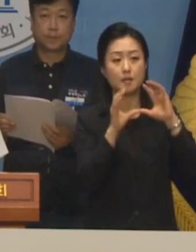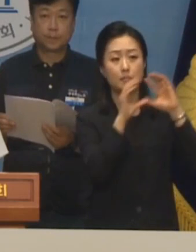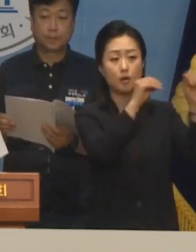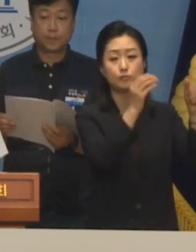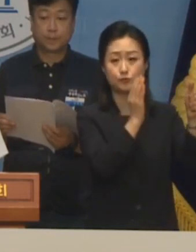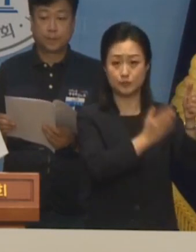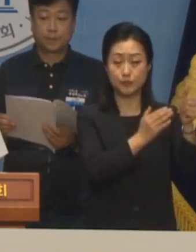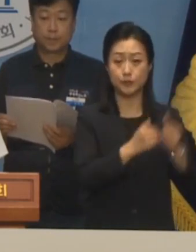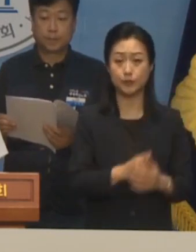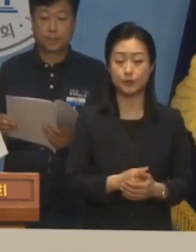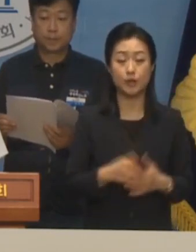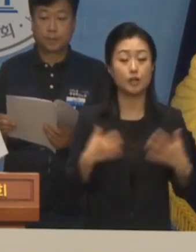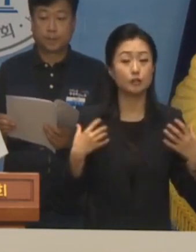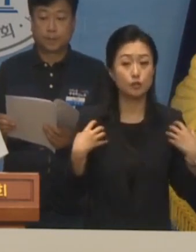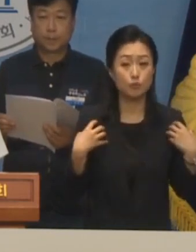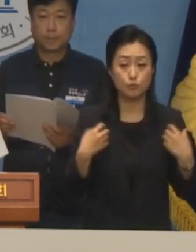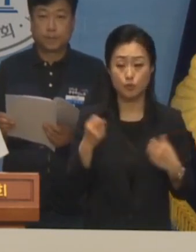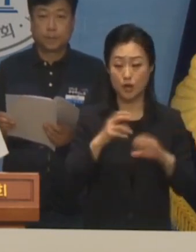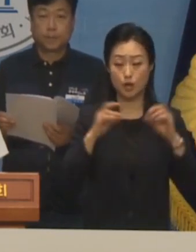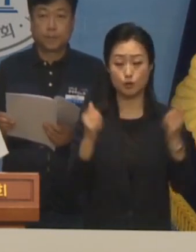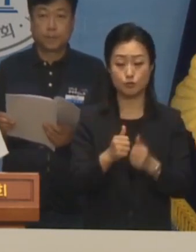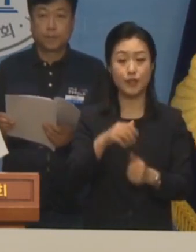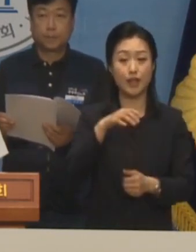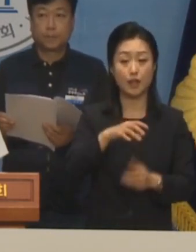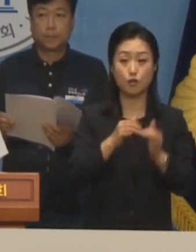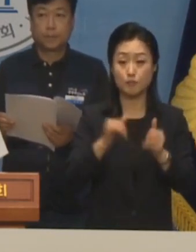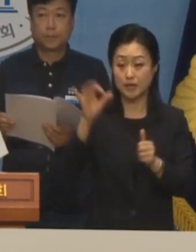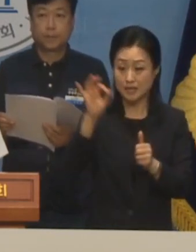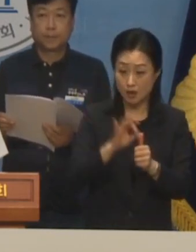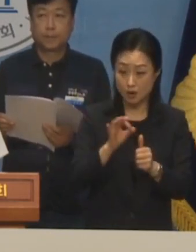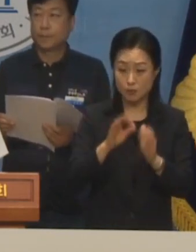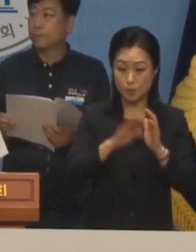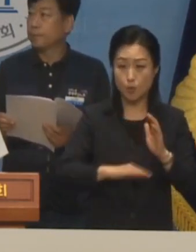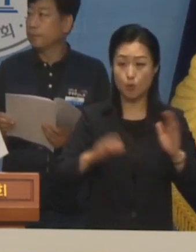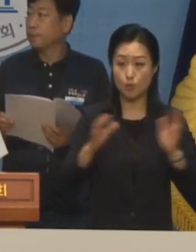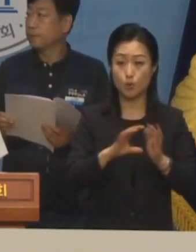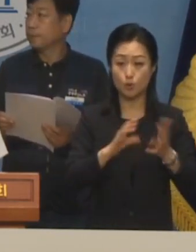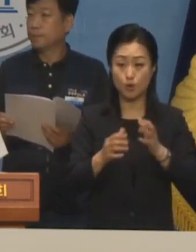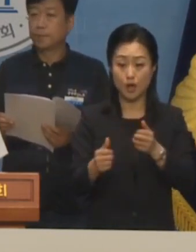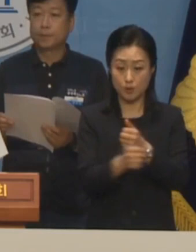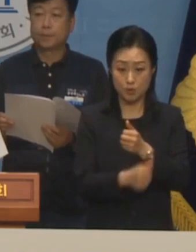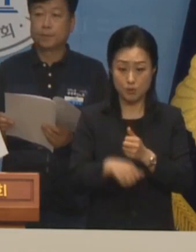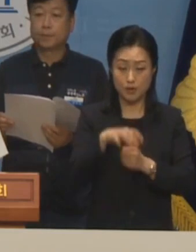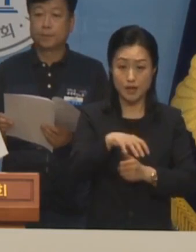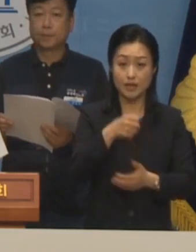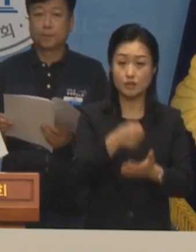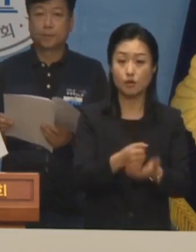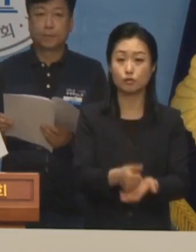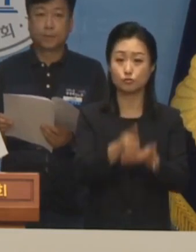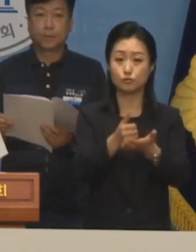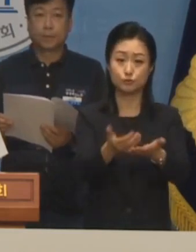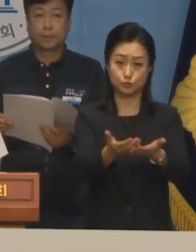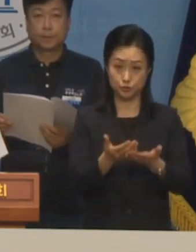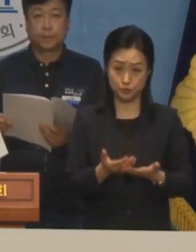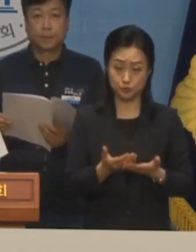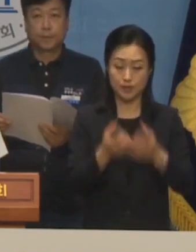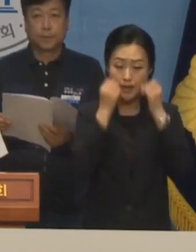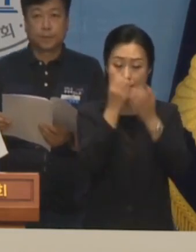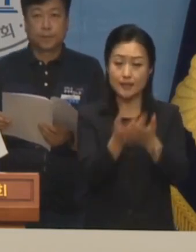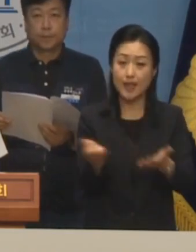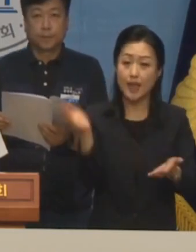멈추십시오. 정부와 국회는 국민연금 공론화위원회의 결과를 존중해 국민연금의